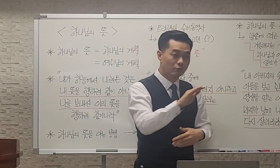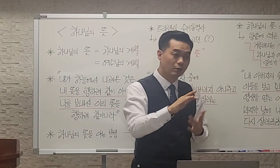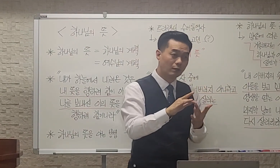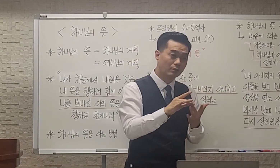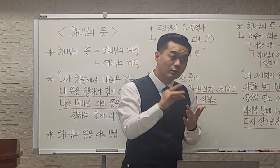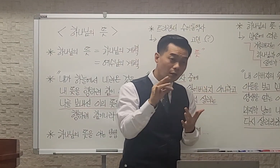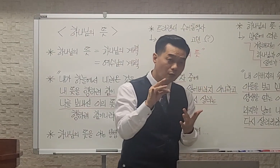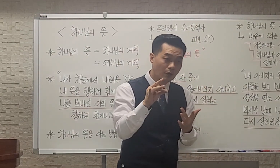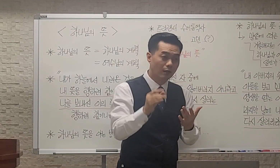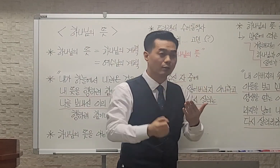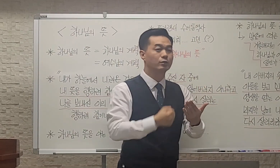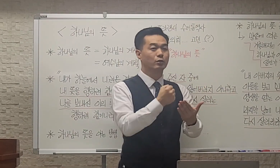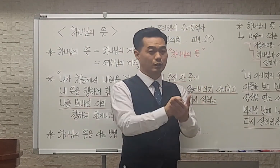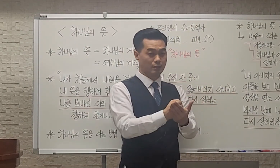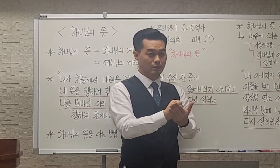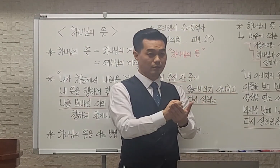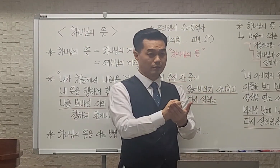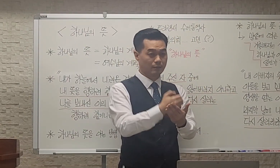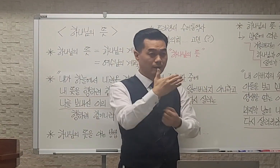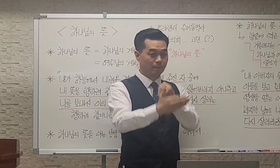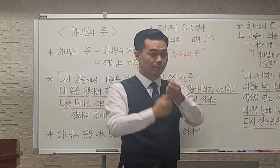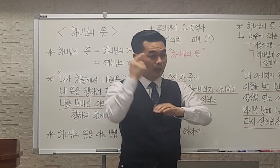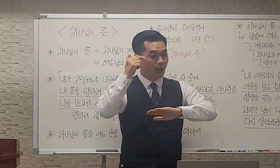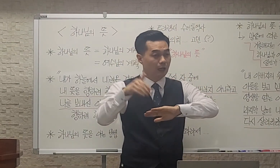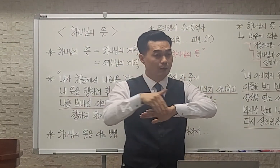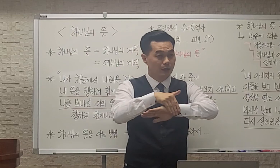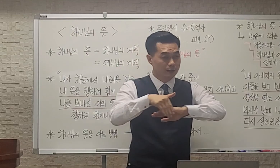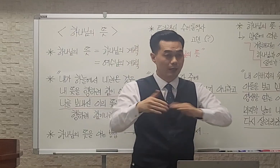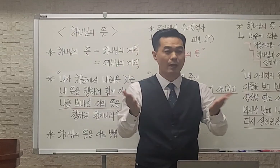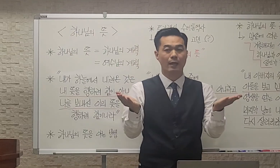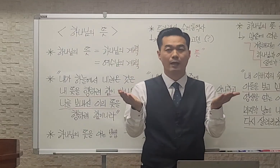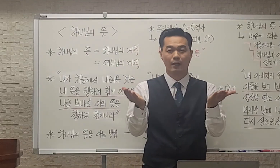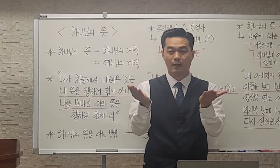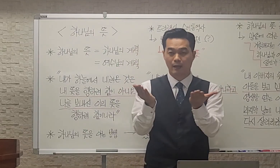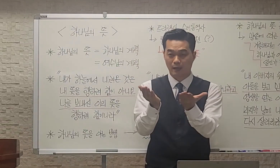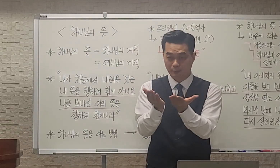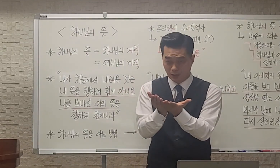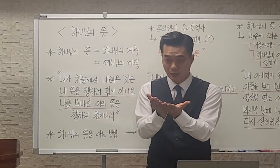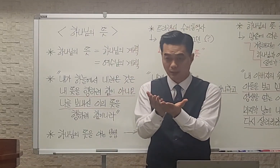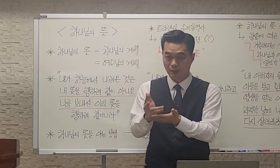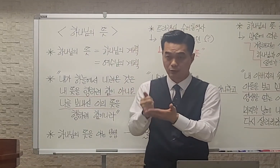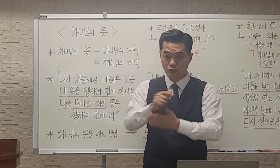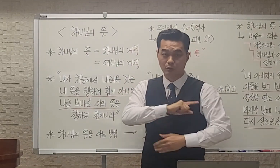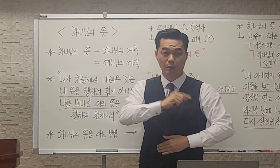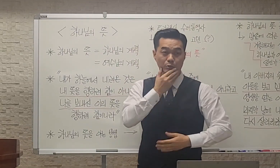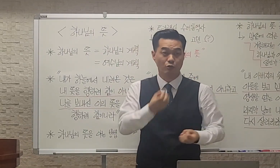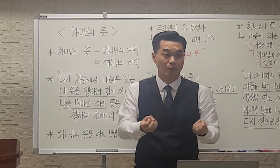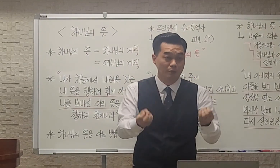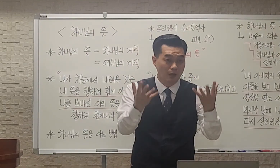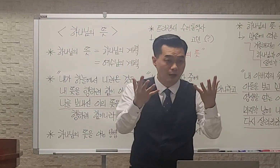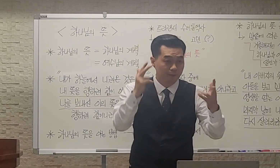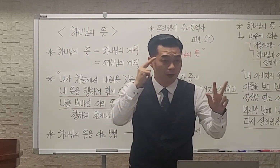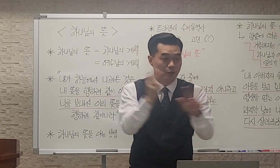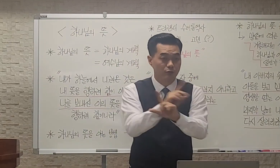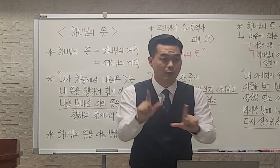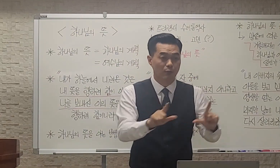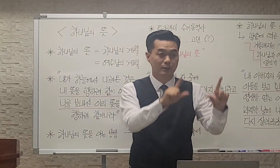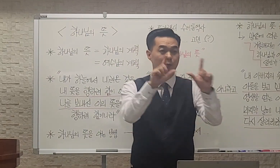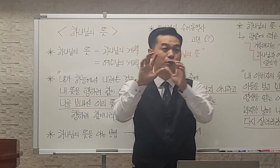우리들의 선택과 결정이 하나님의 뜻에 합당하게 주님의 이름으로 축원합니다. 우리 한 주간 동안